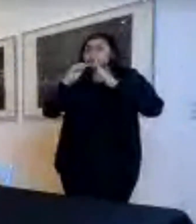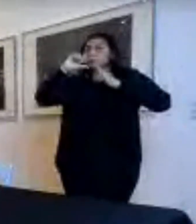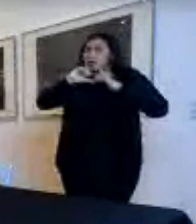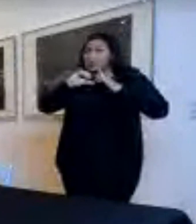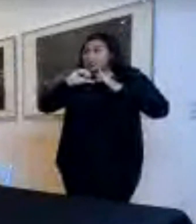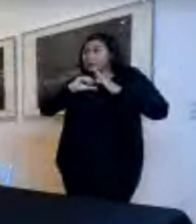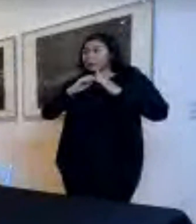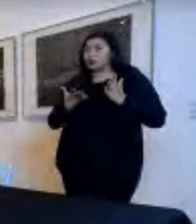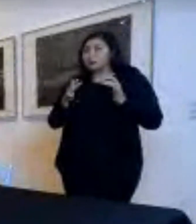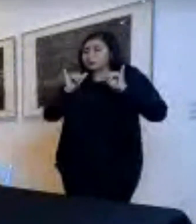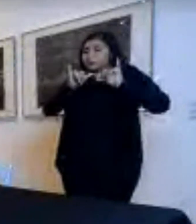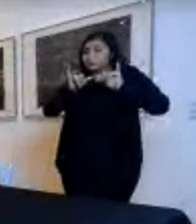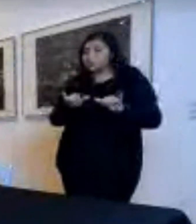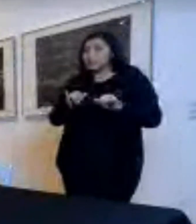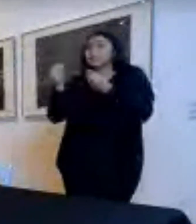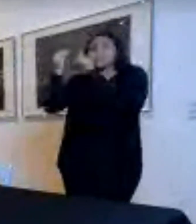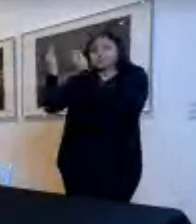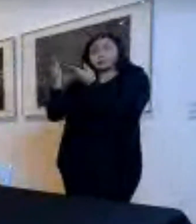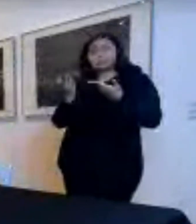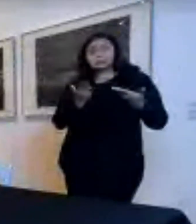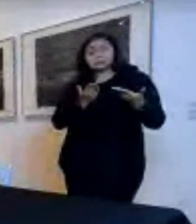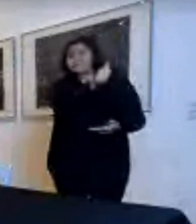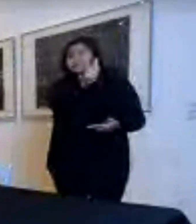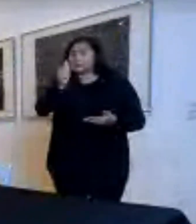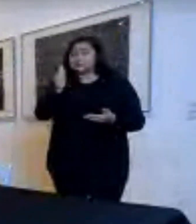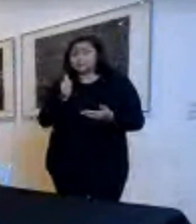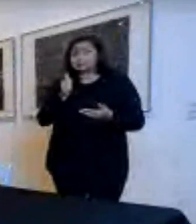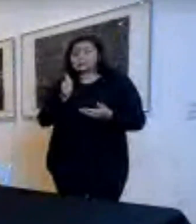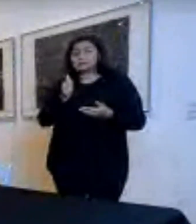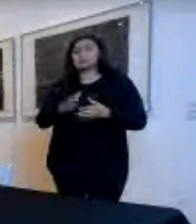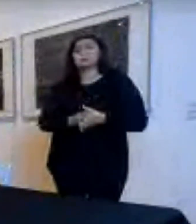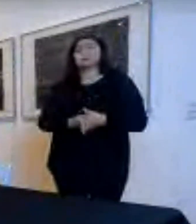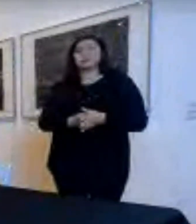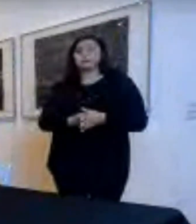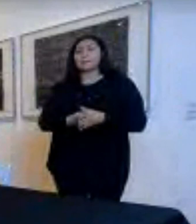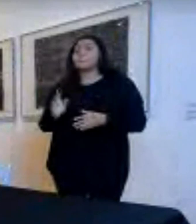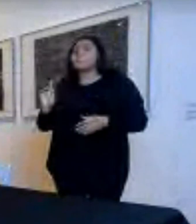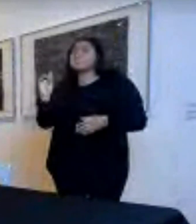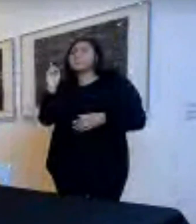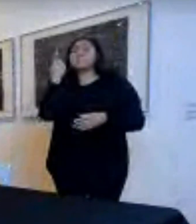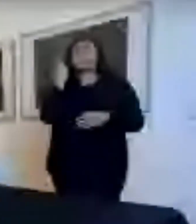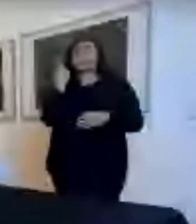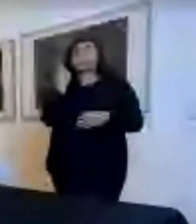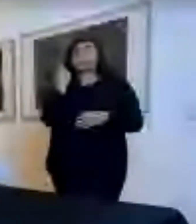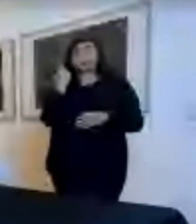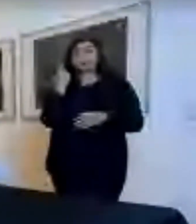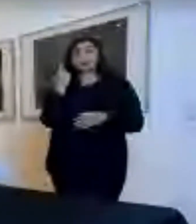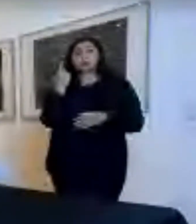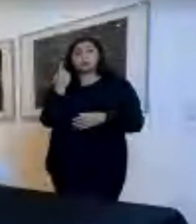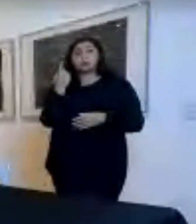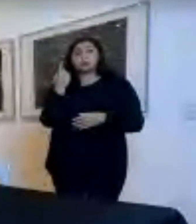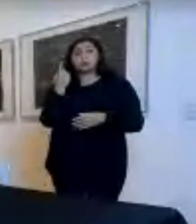Así es que, bienvenidos y bienvenidas. Vamos a hoy primero